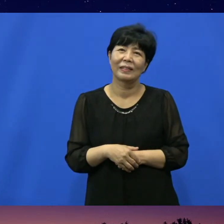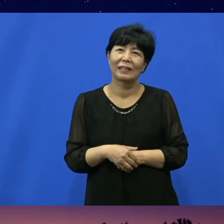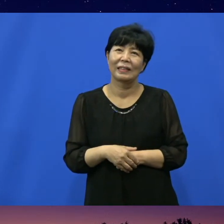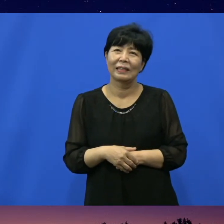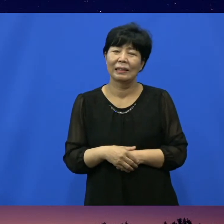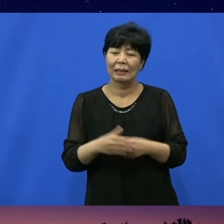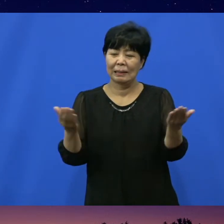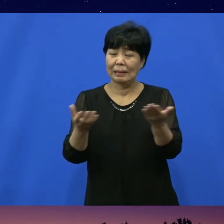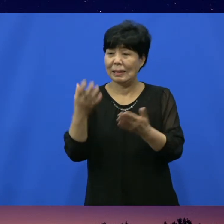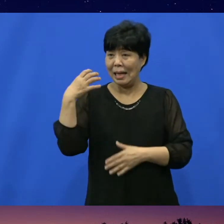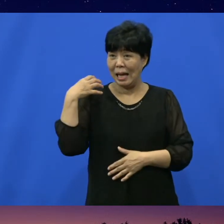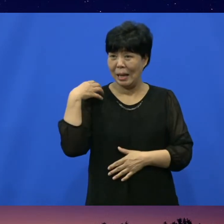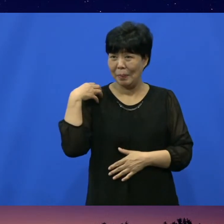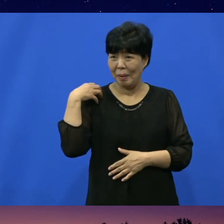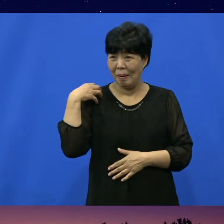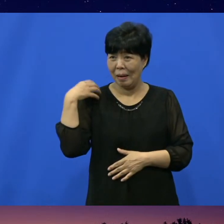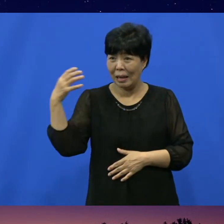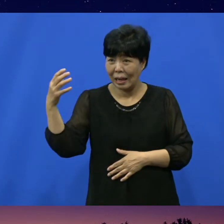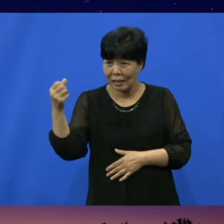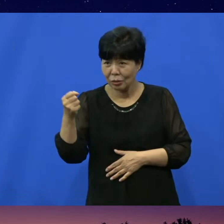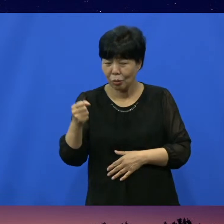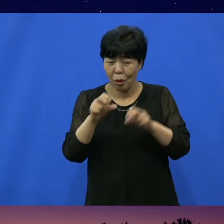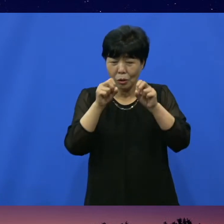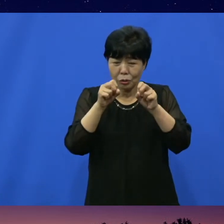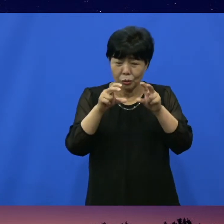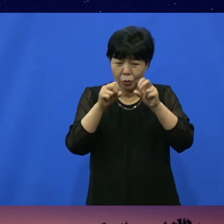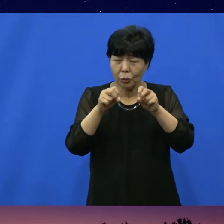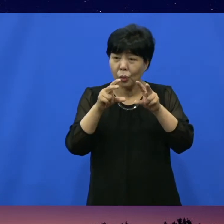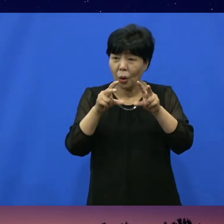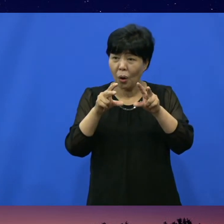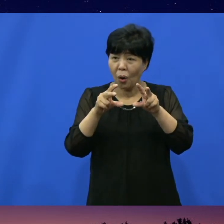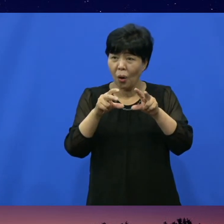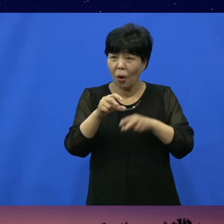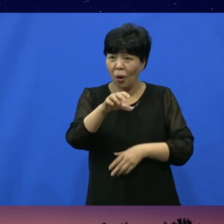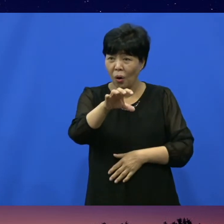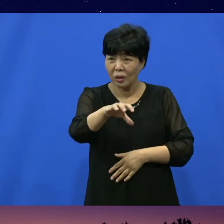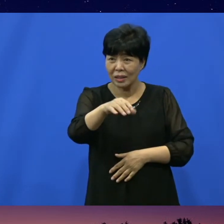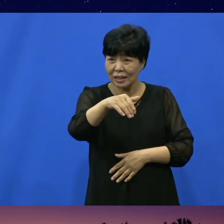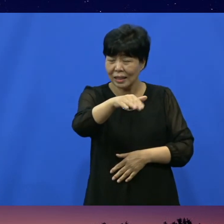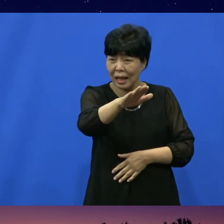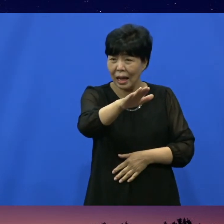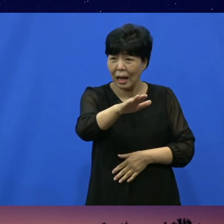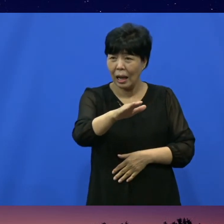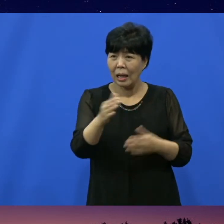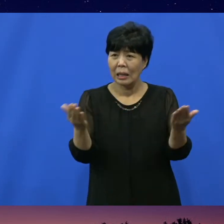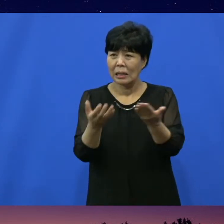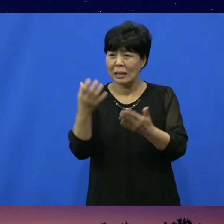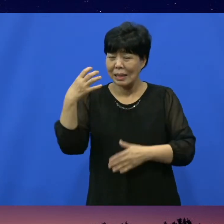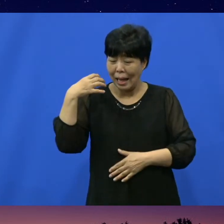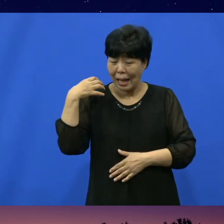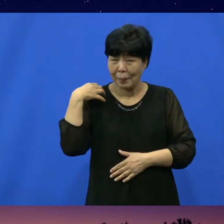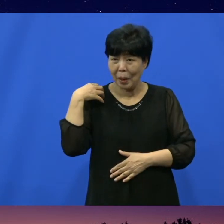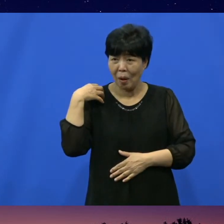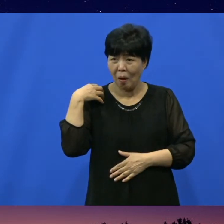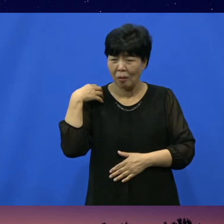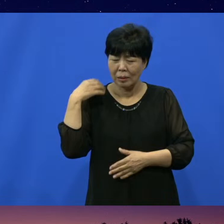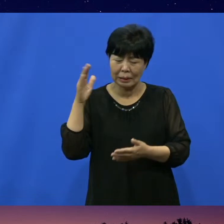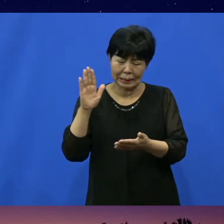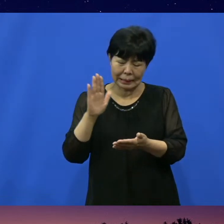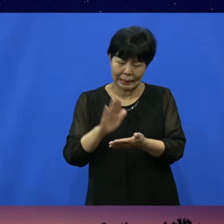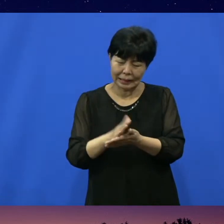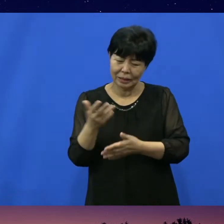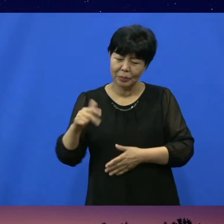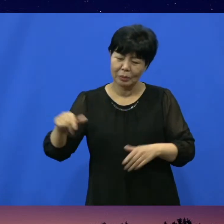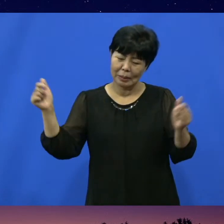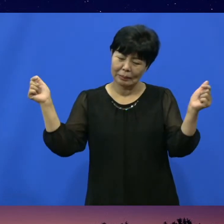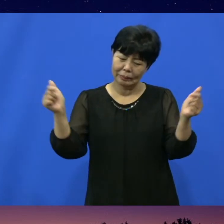사명으로 하는 거예요, 여러분. 선교지에 가서 일평생 바친 사람이 사명으로 한다고? 아니요. 사명 아무리 뜨거워도요, 사명 오래 못 가요.